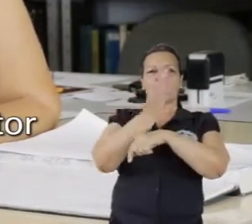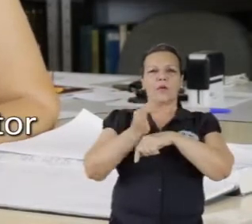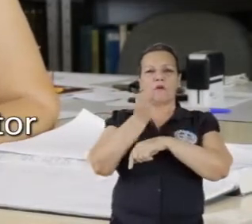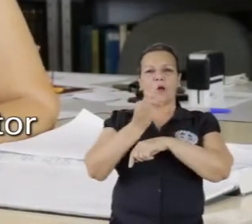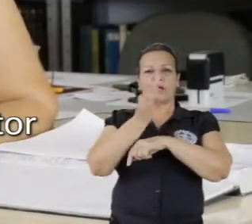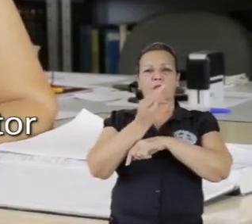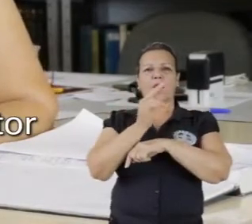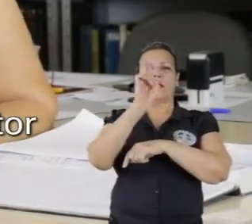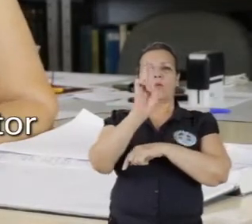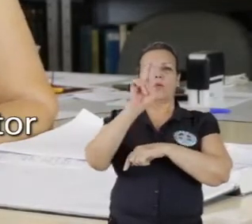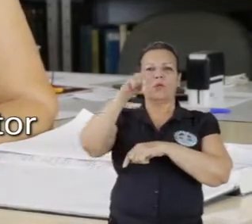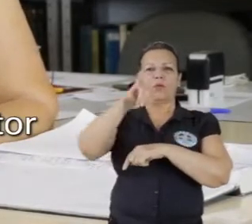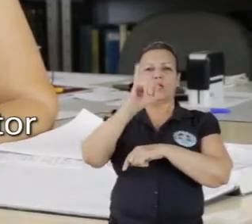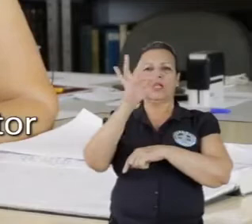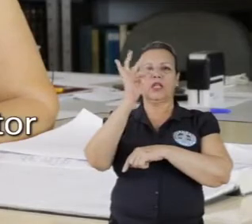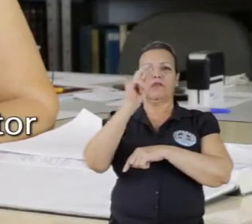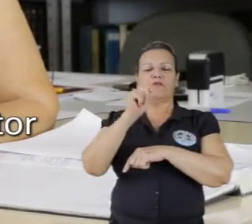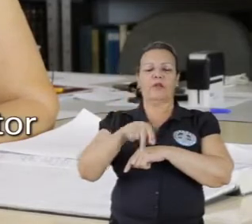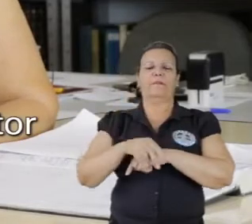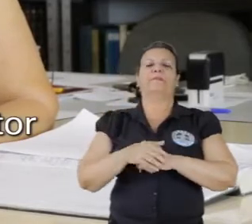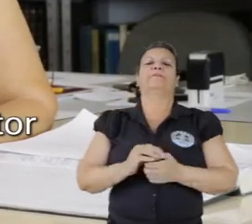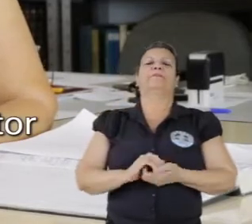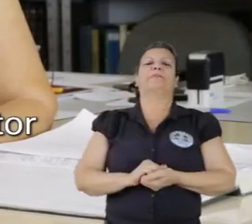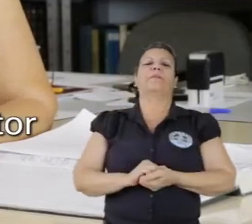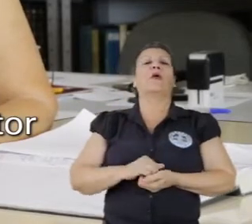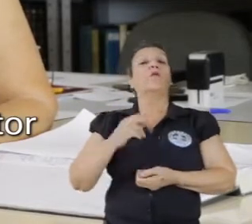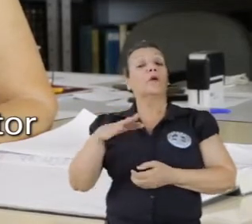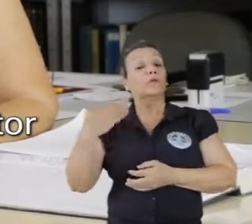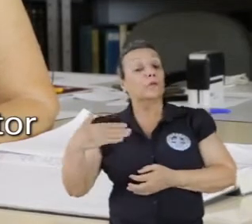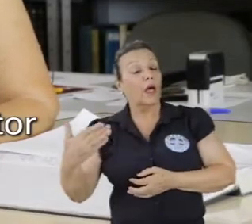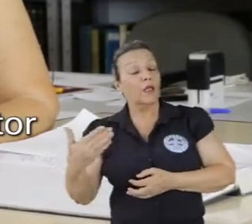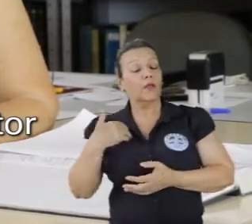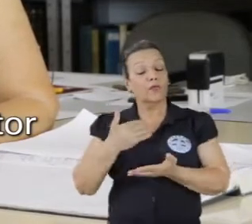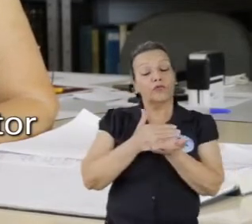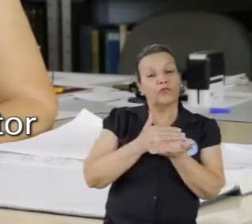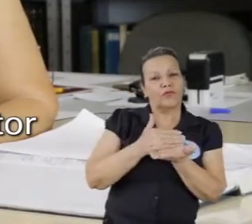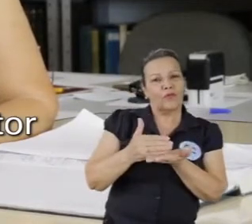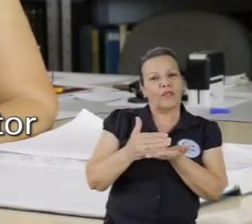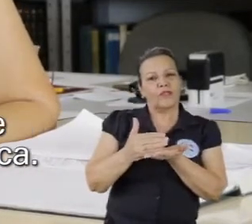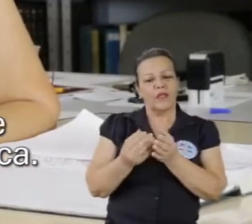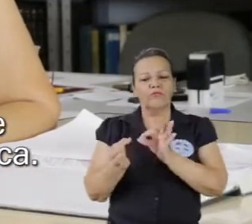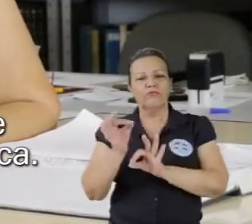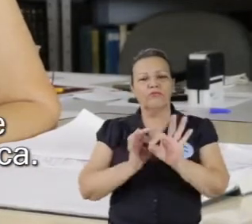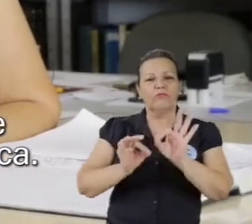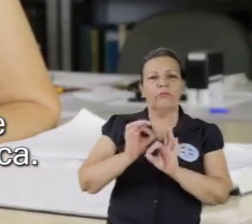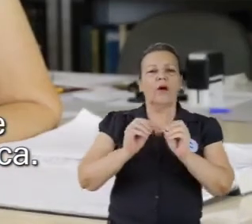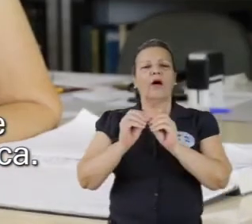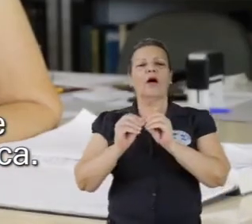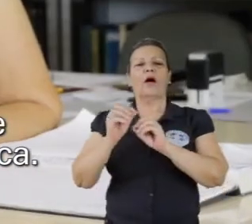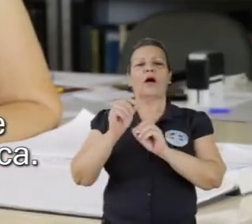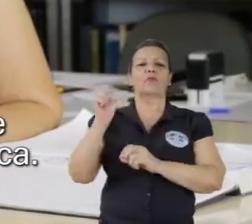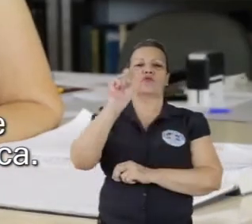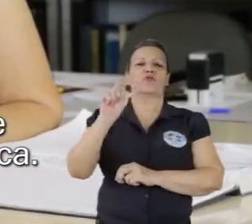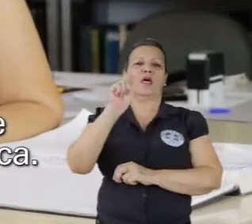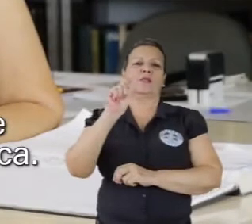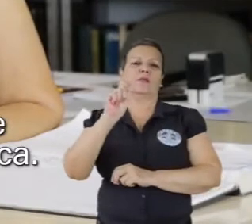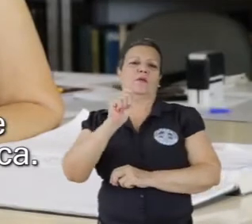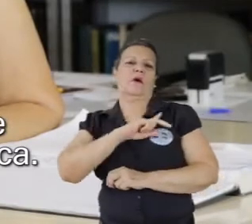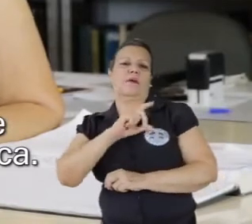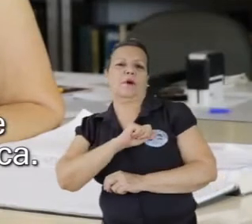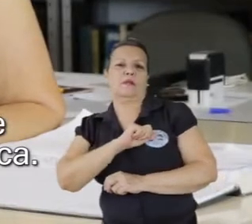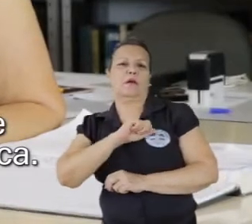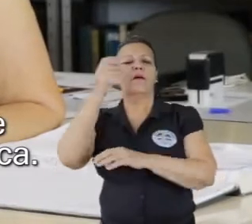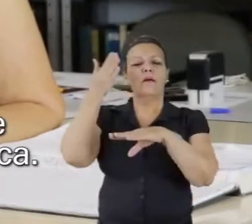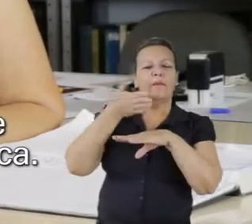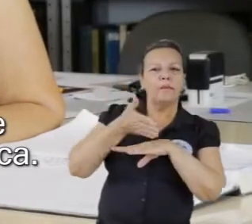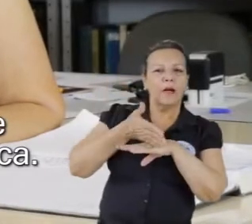que eu busquei o Dr. Vitor e já fui montando a associação. Eu participava da